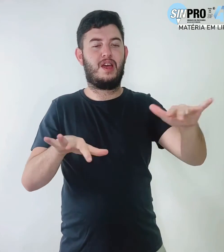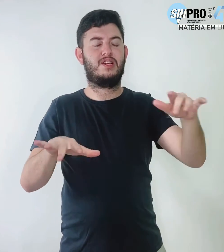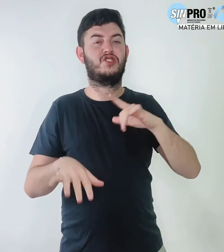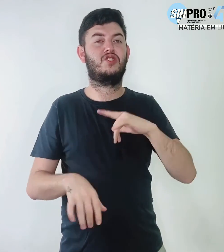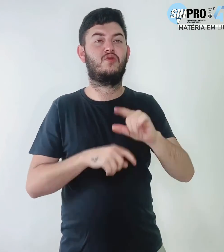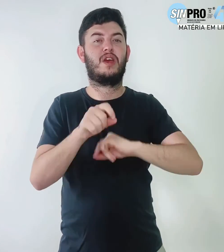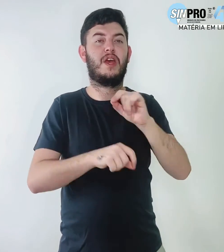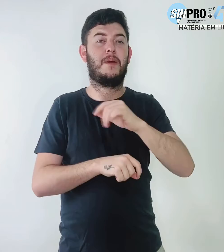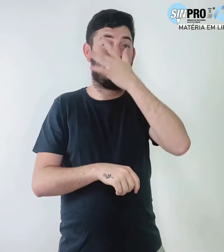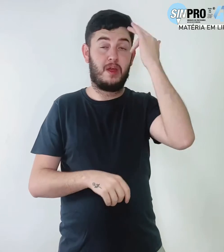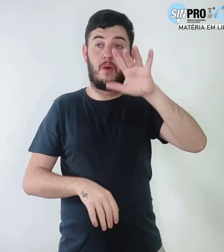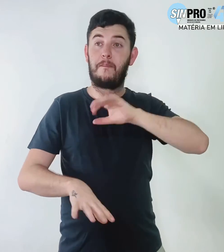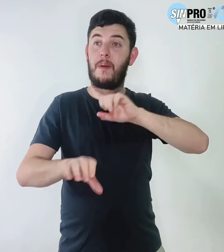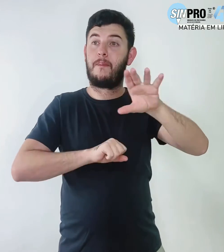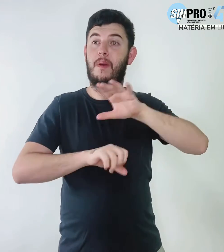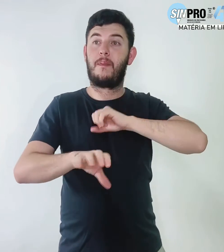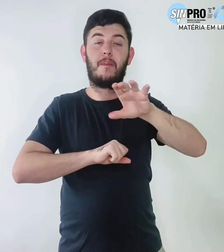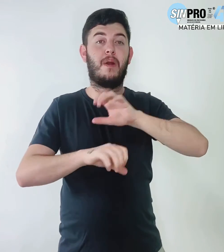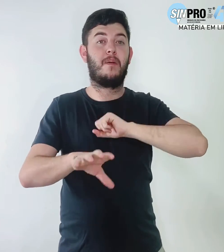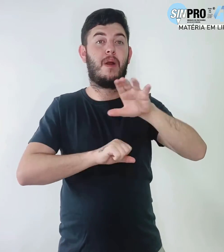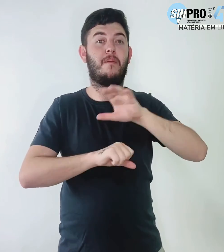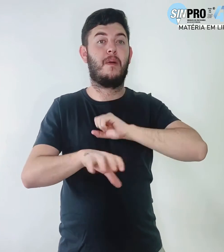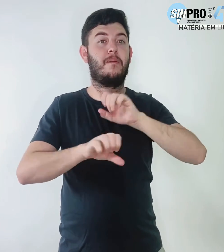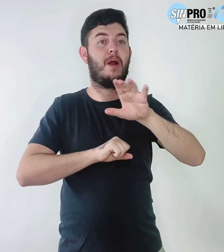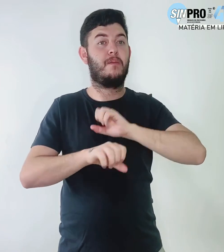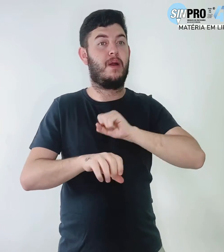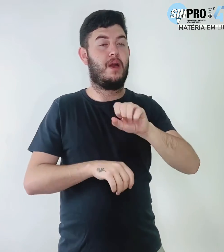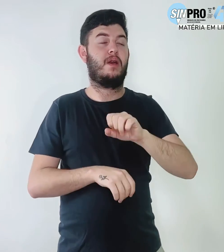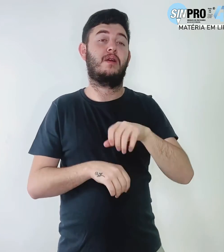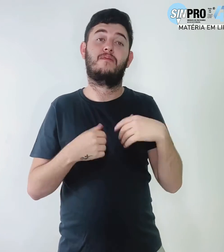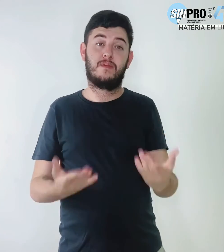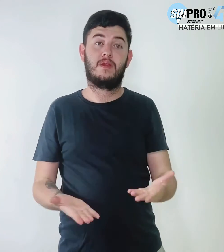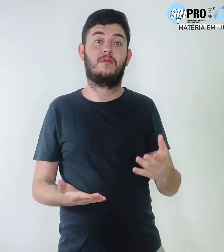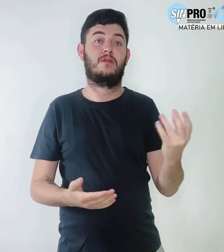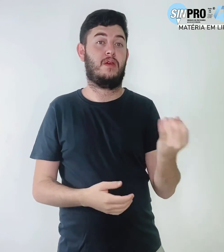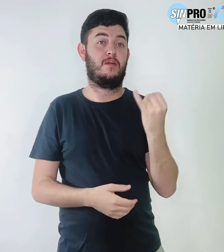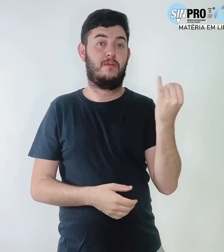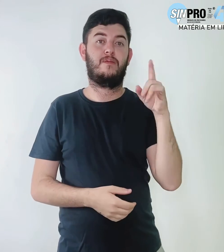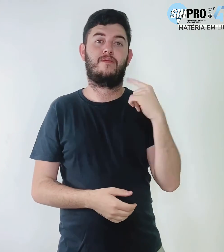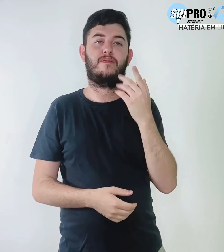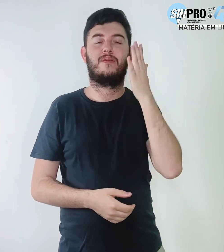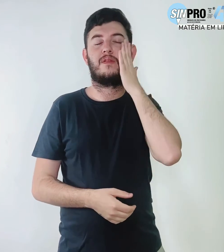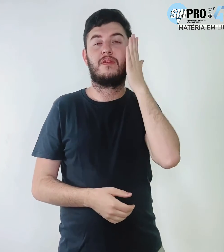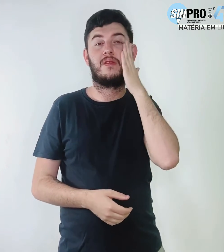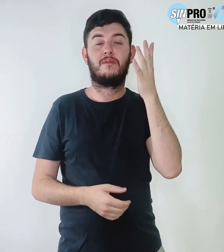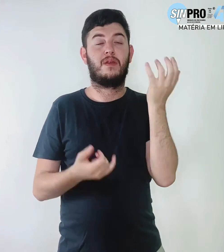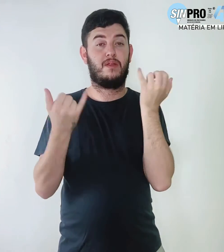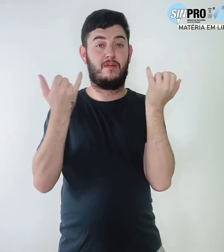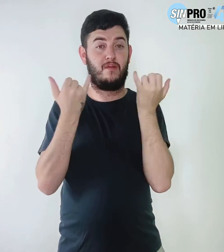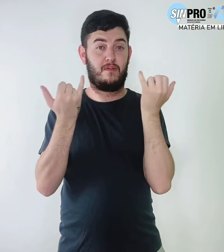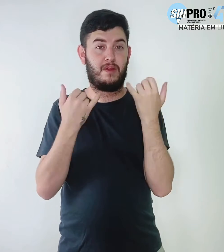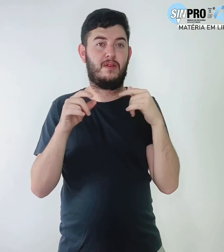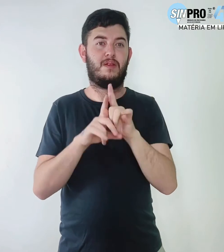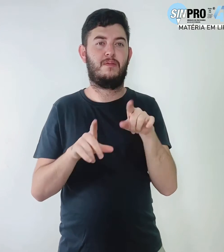causa um número grande de casos e diminui de maneira importante. Aí a gente vê